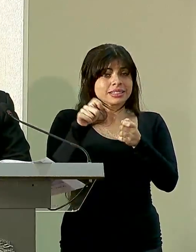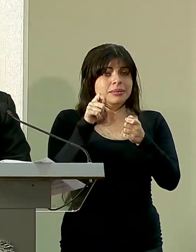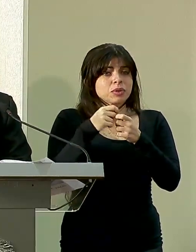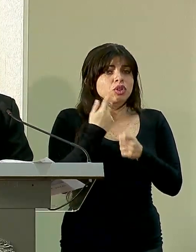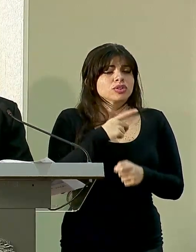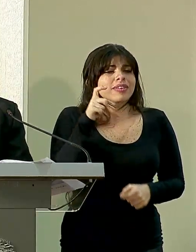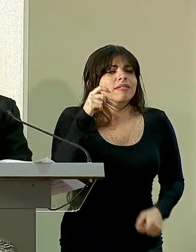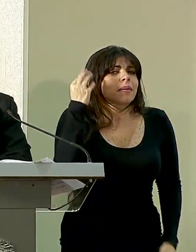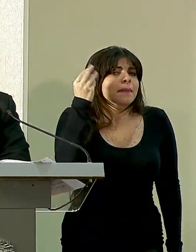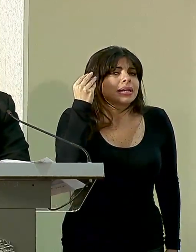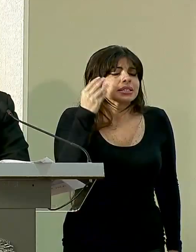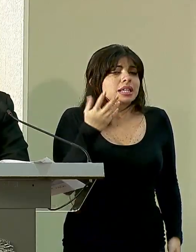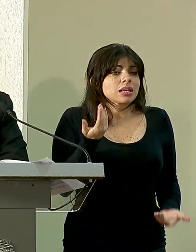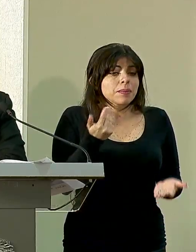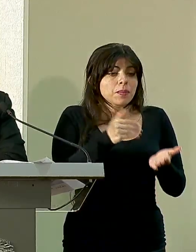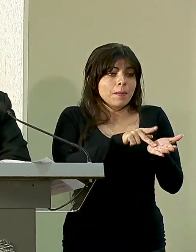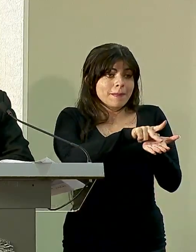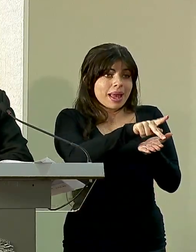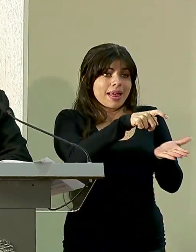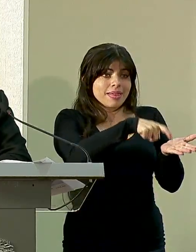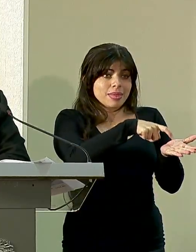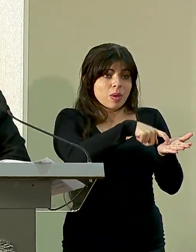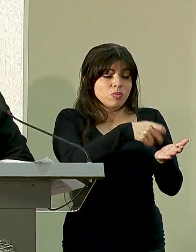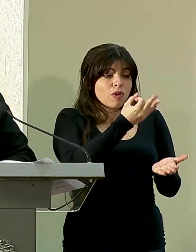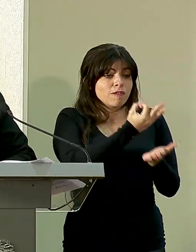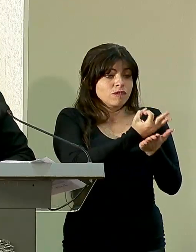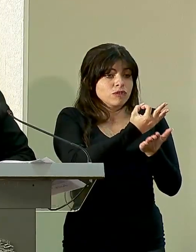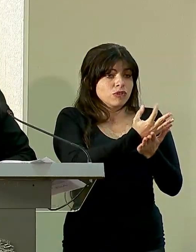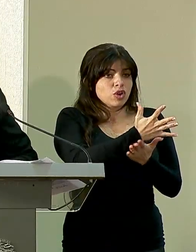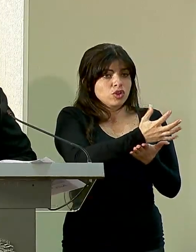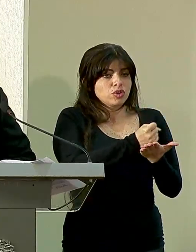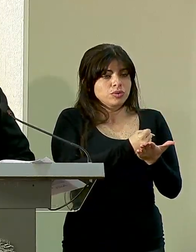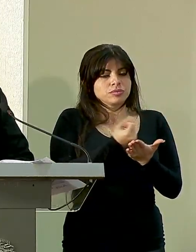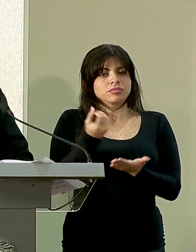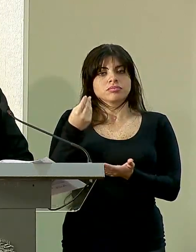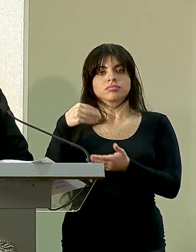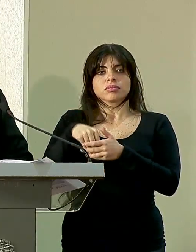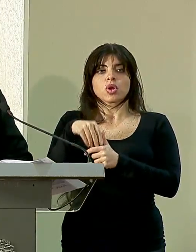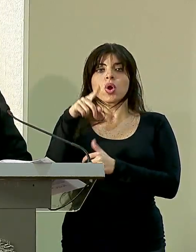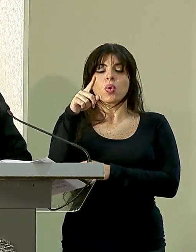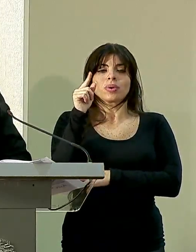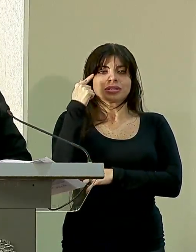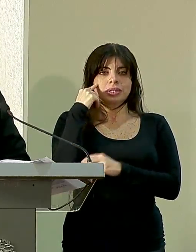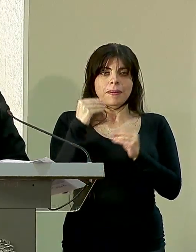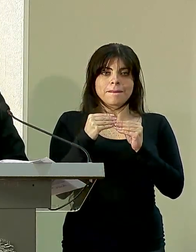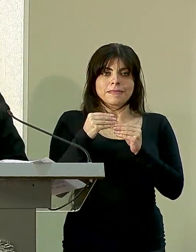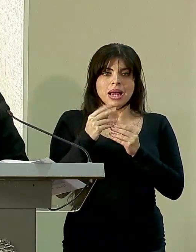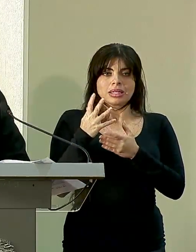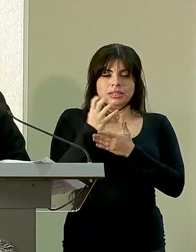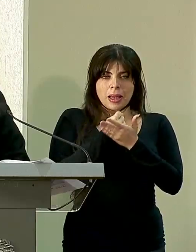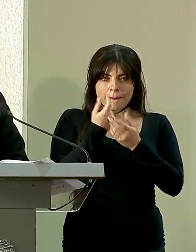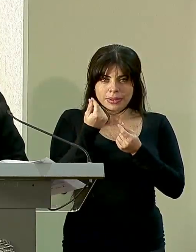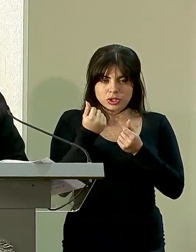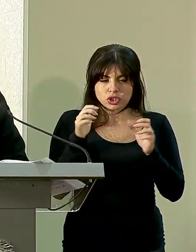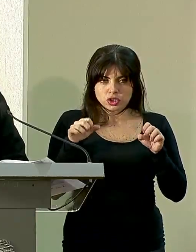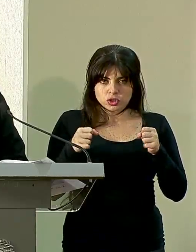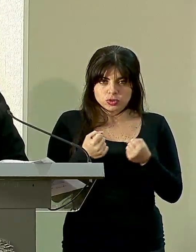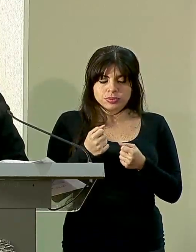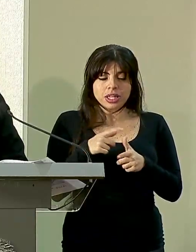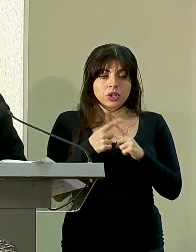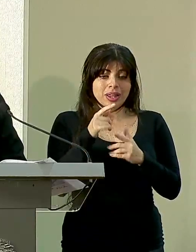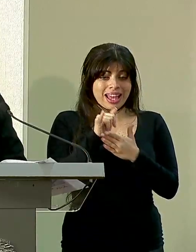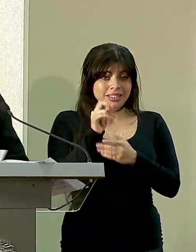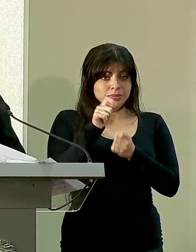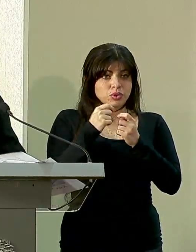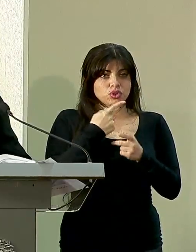lo que debemos pensar es repagar la deuda y tomar esos fondos para crear un Estado más ambicioso, ¿verdad? Tener un país más ambicioso. Y creo que por ahí es donde